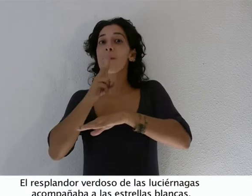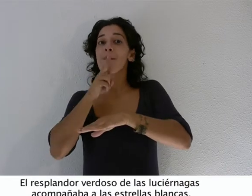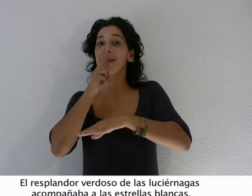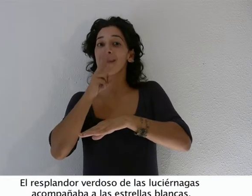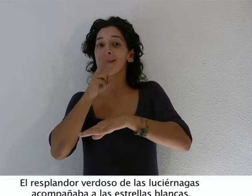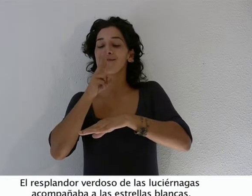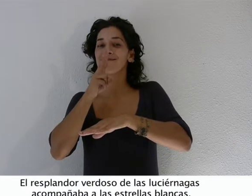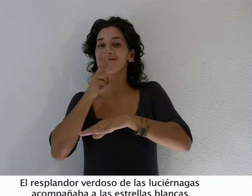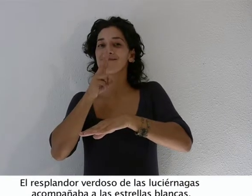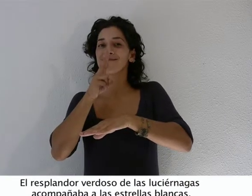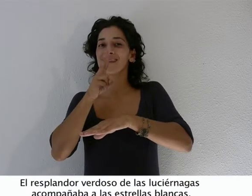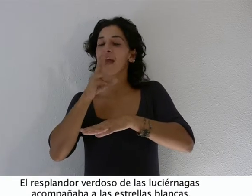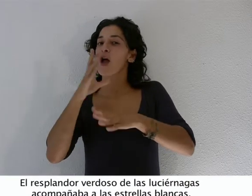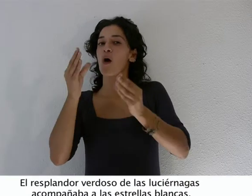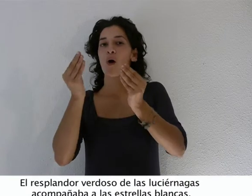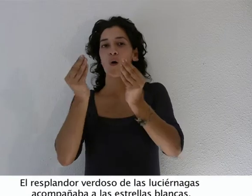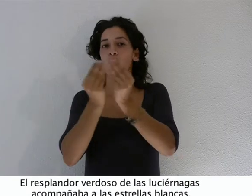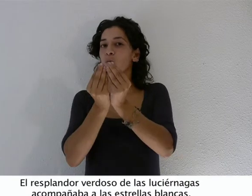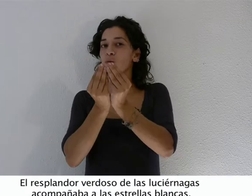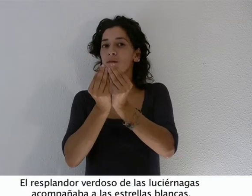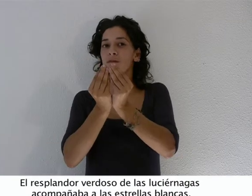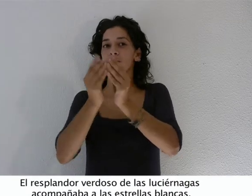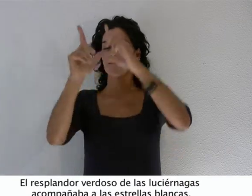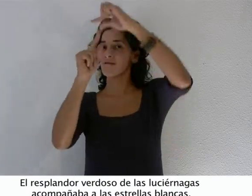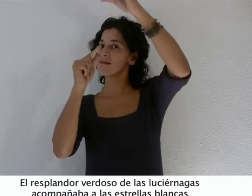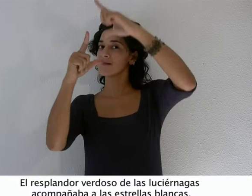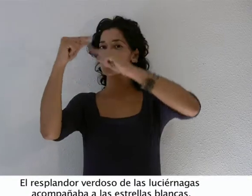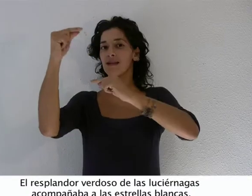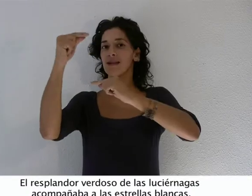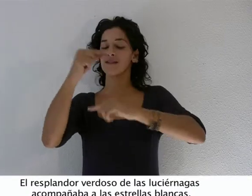El resplandor verdoso de las luciérnagas acompañaba las estrellas blancas.